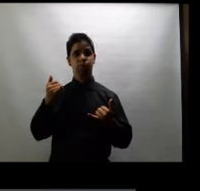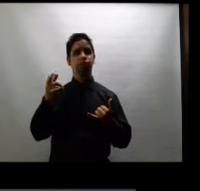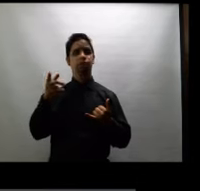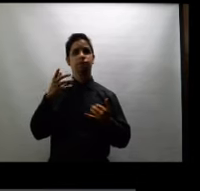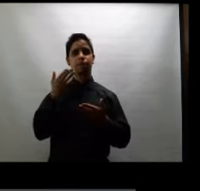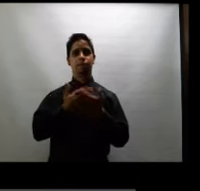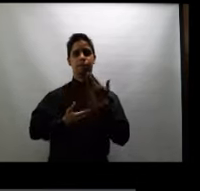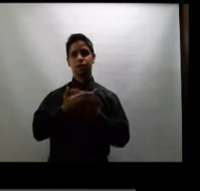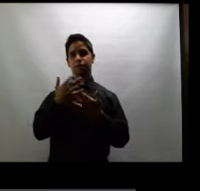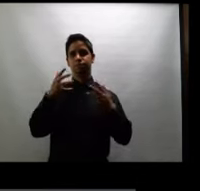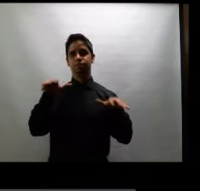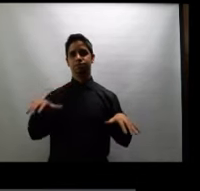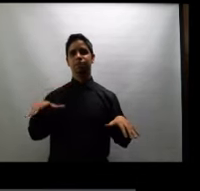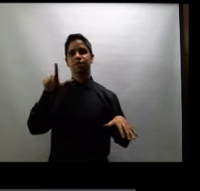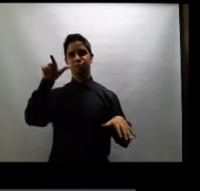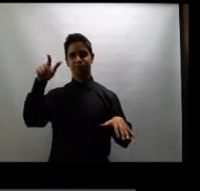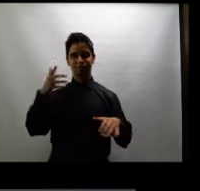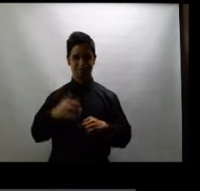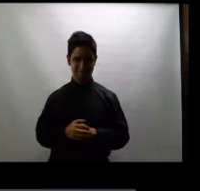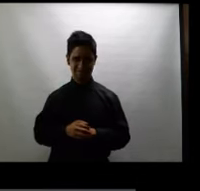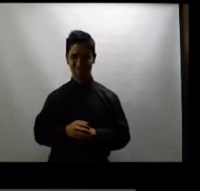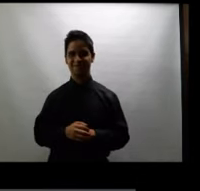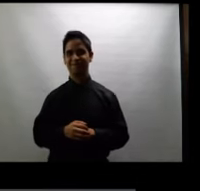las manos en hielo.